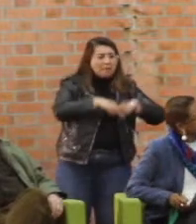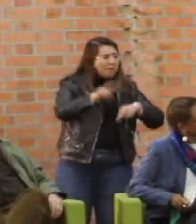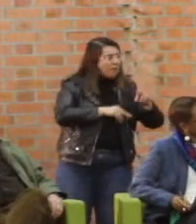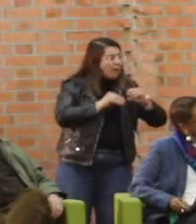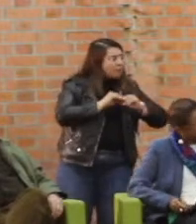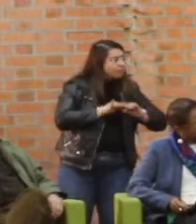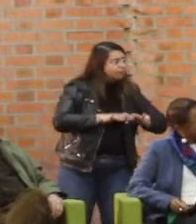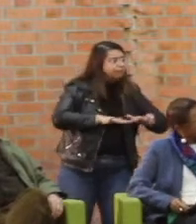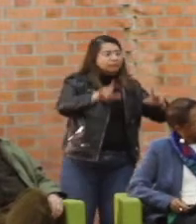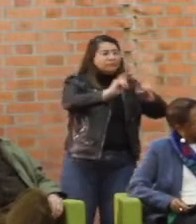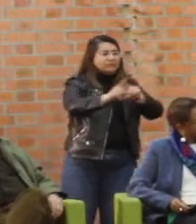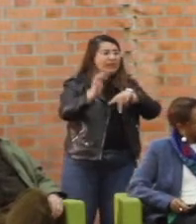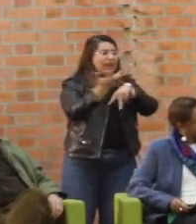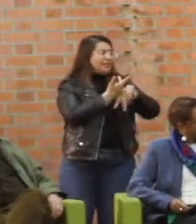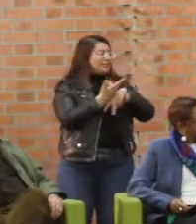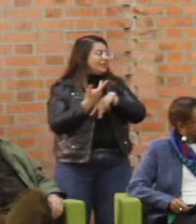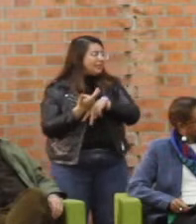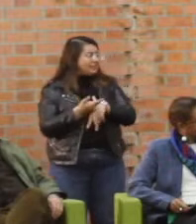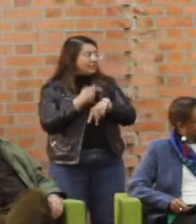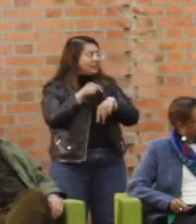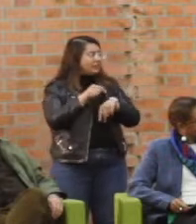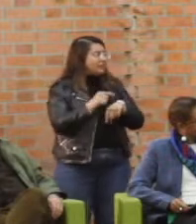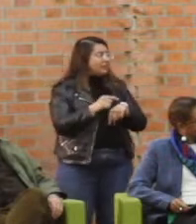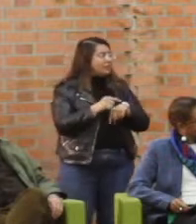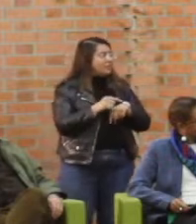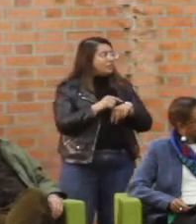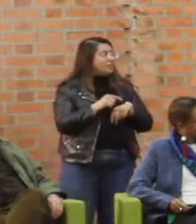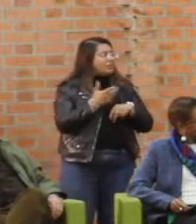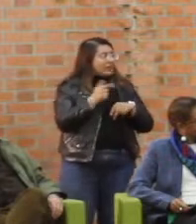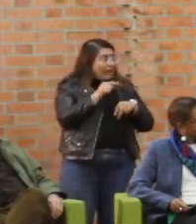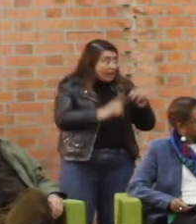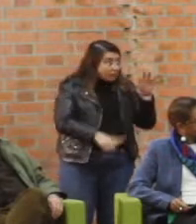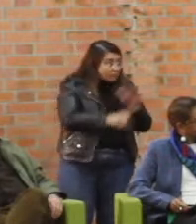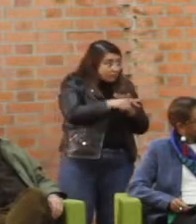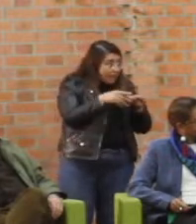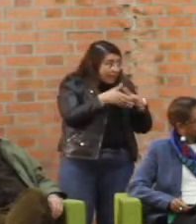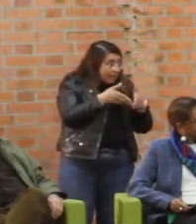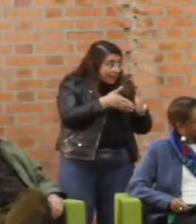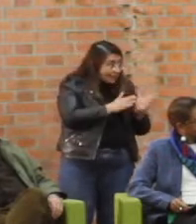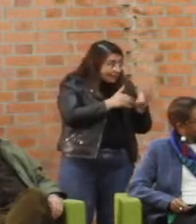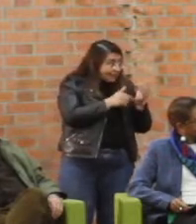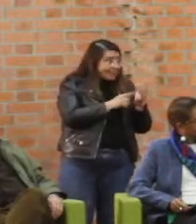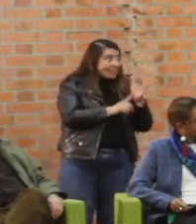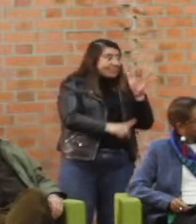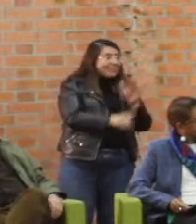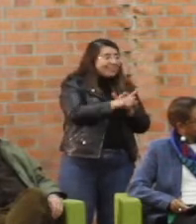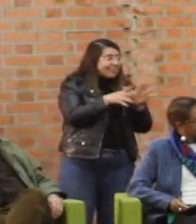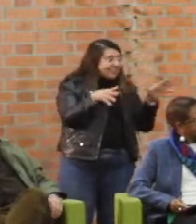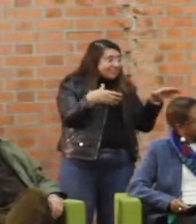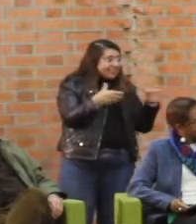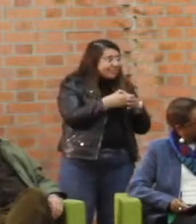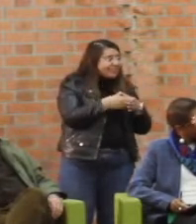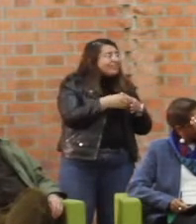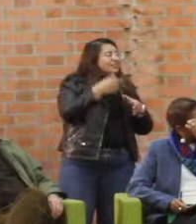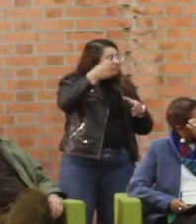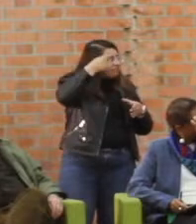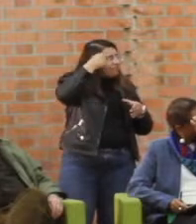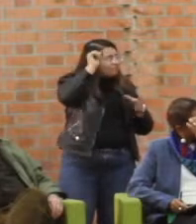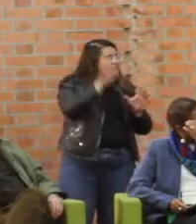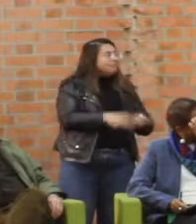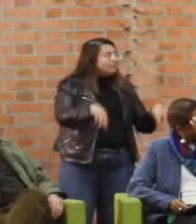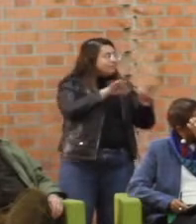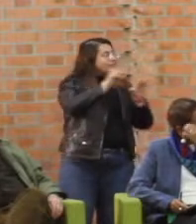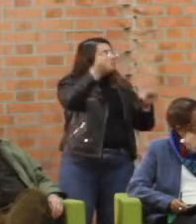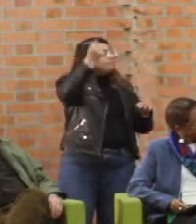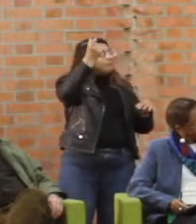activista Pues tiene un asidero no yo creo que ahí hay una cosa como muy importante y es entender